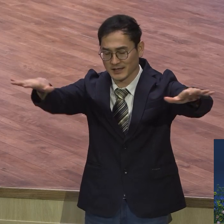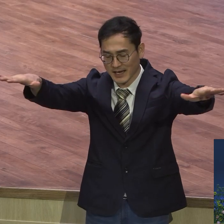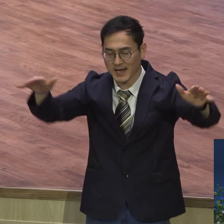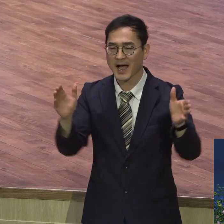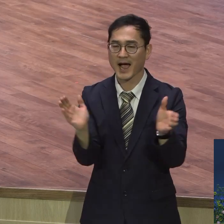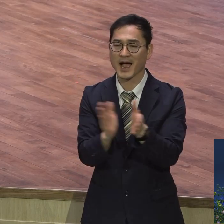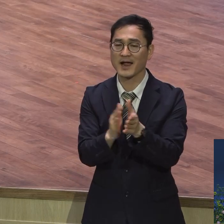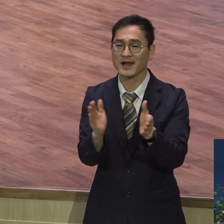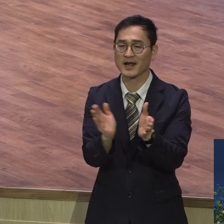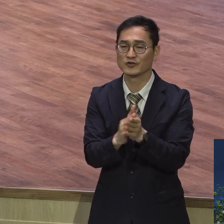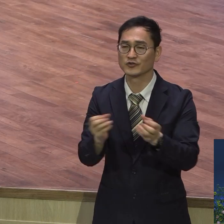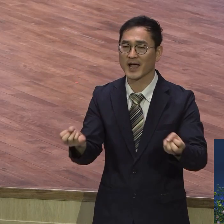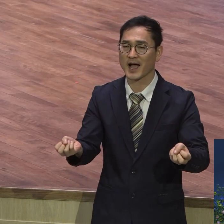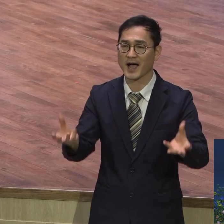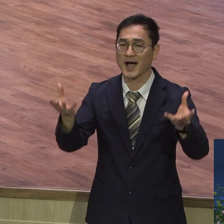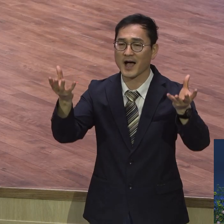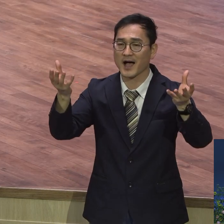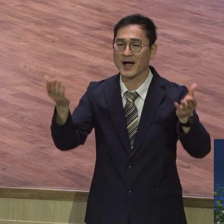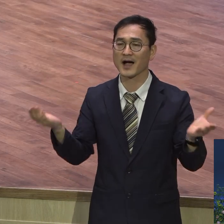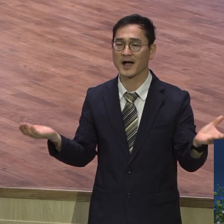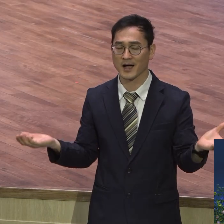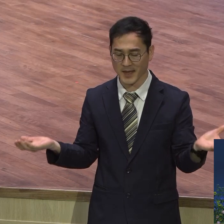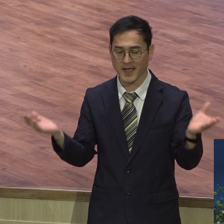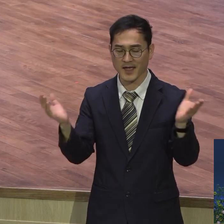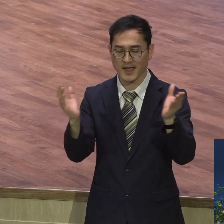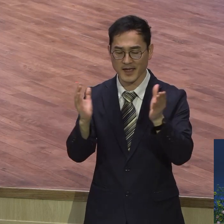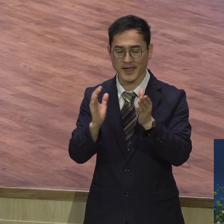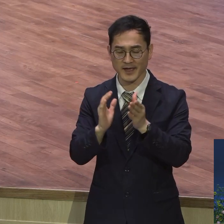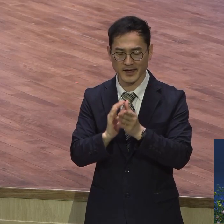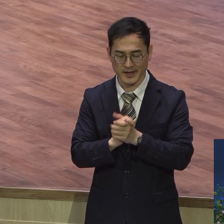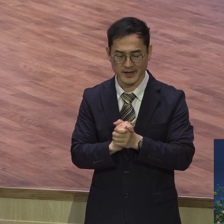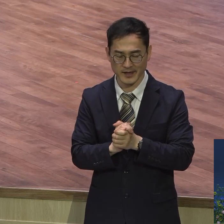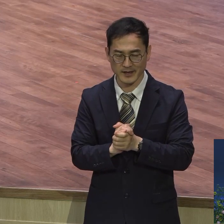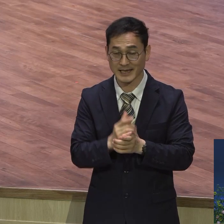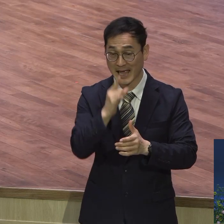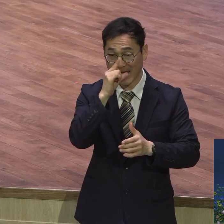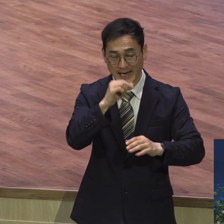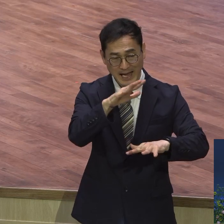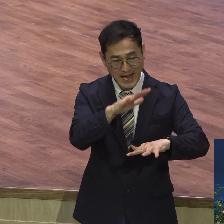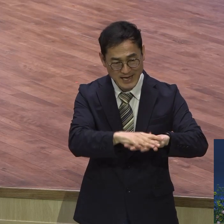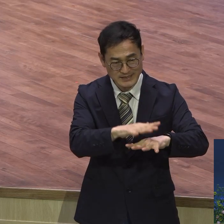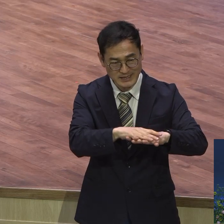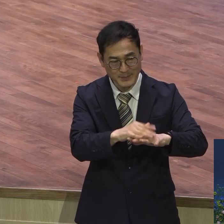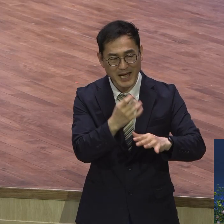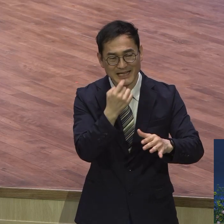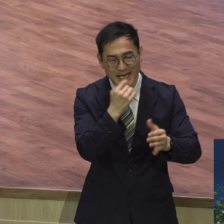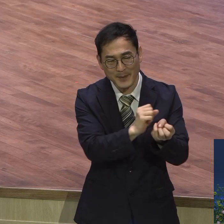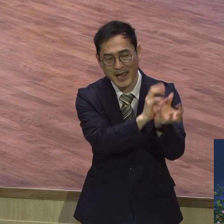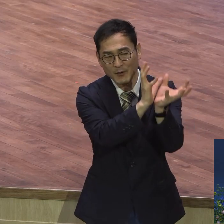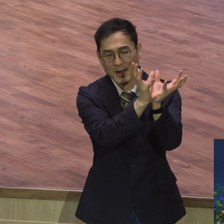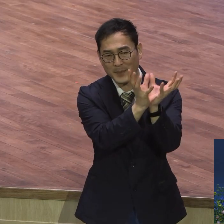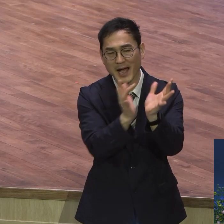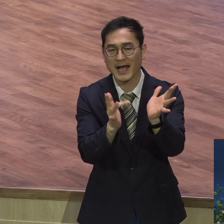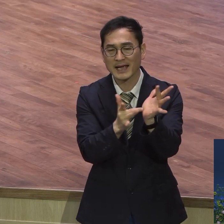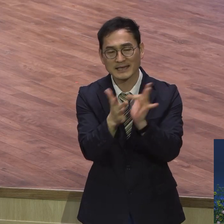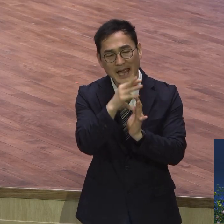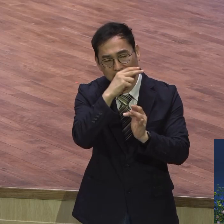달리니 할렐루야 아멘 다시 말게